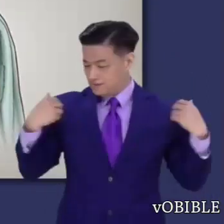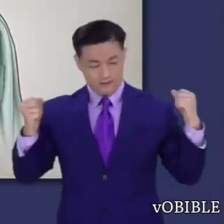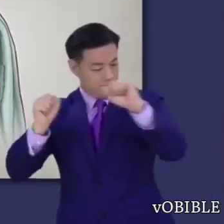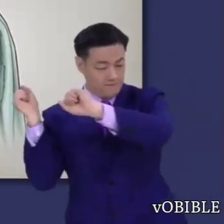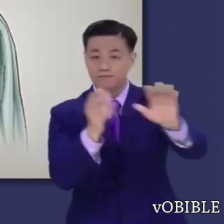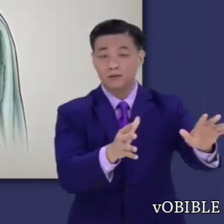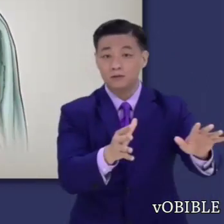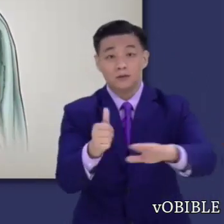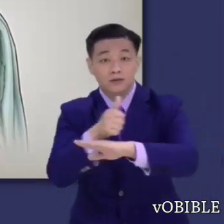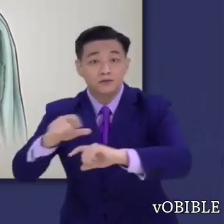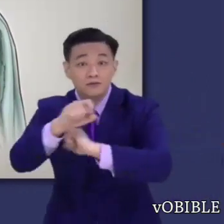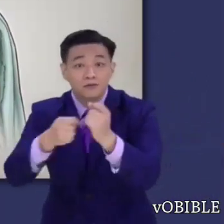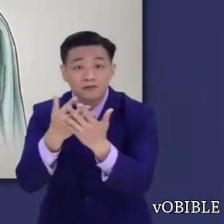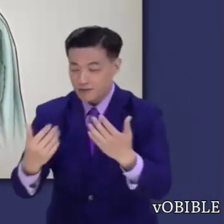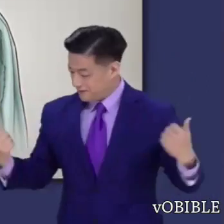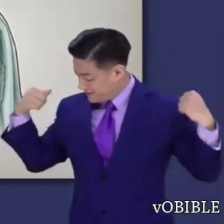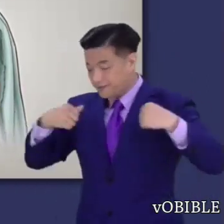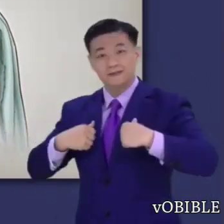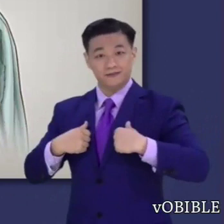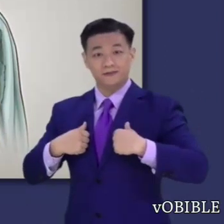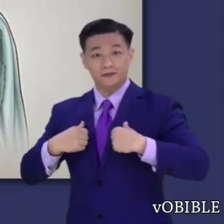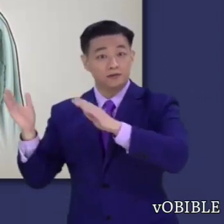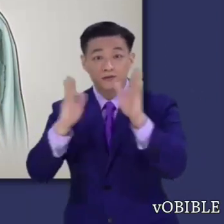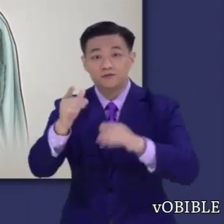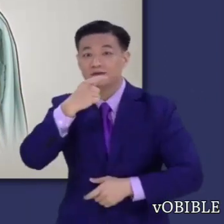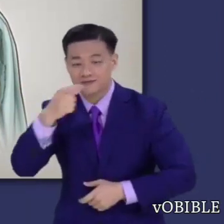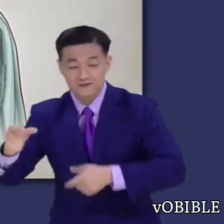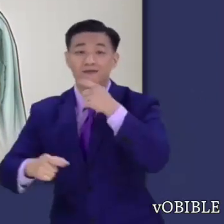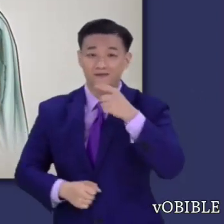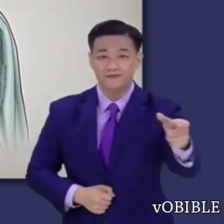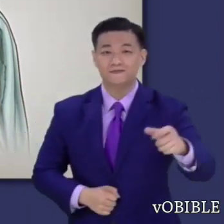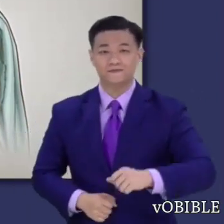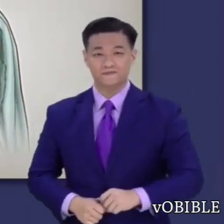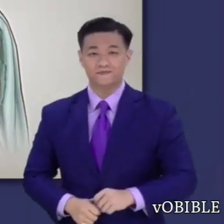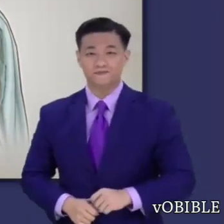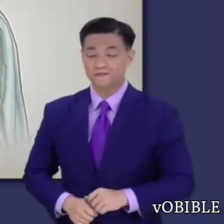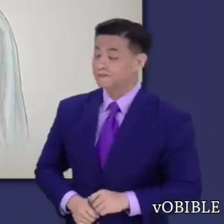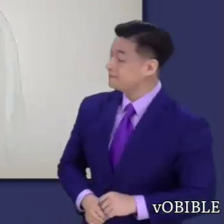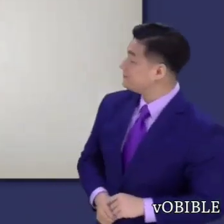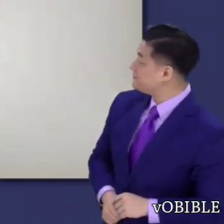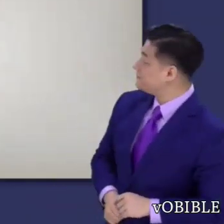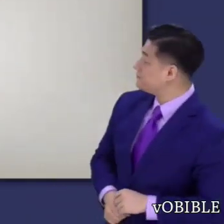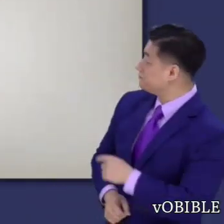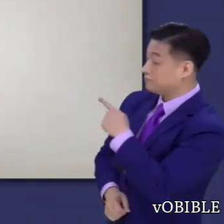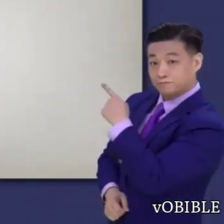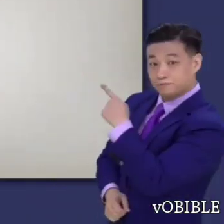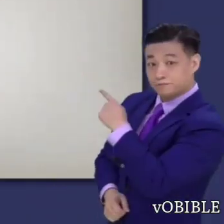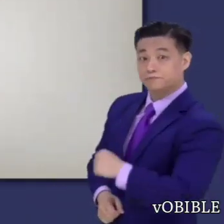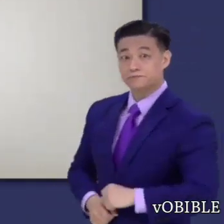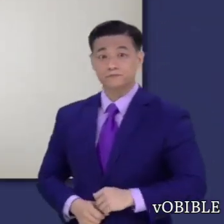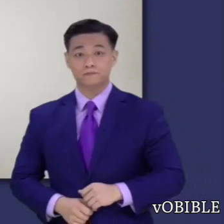且穿上新品格，也要继续彼此甘心宽恕。第四